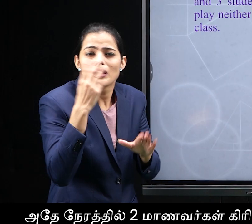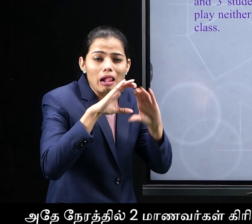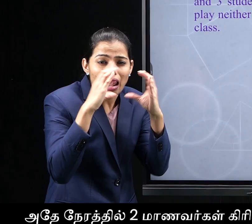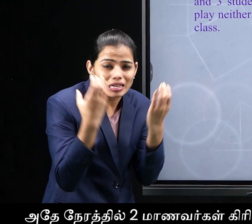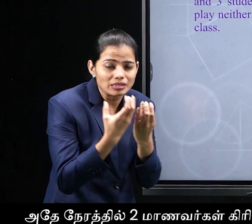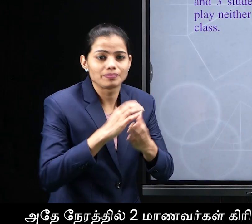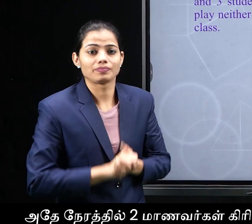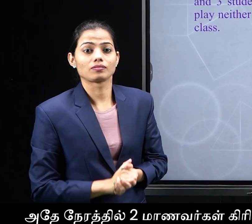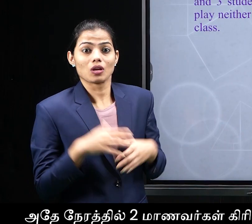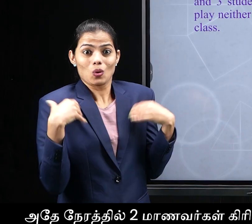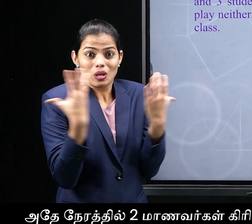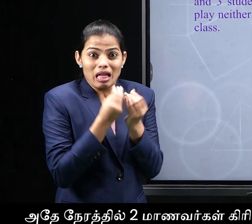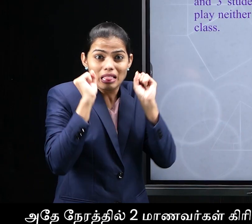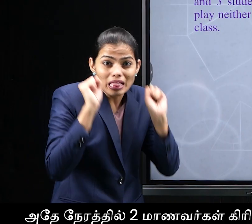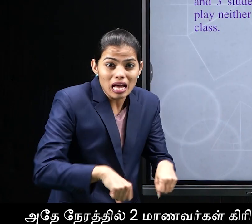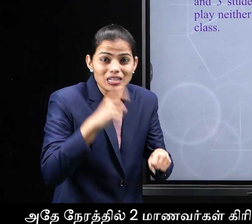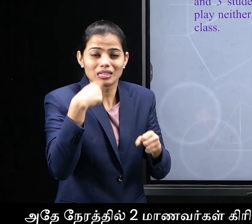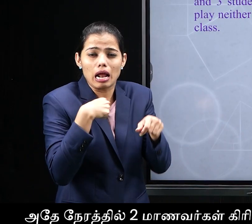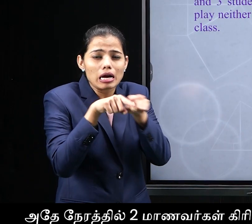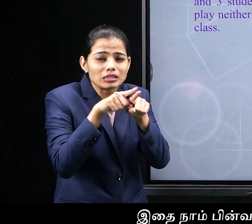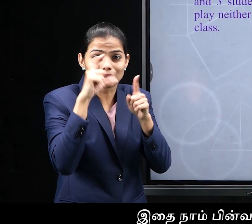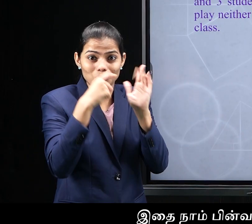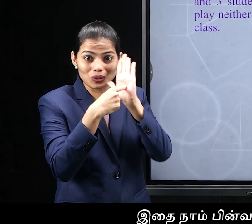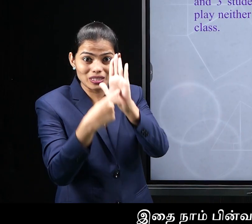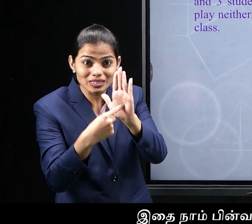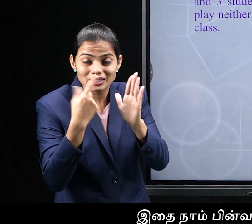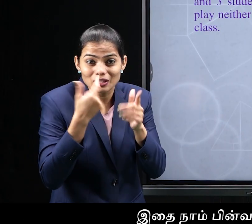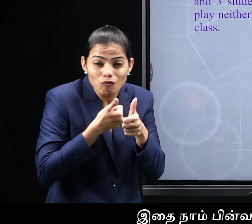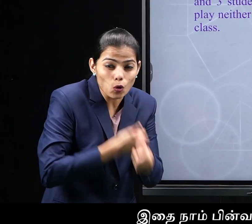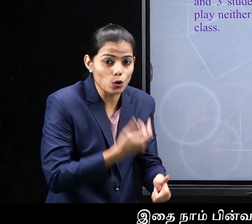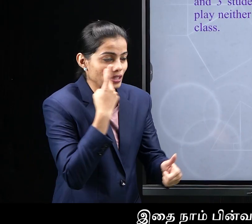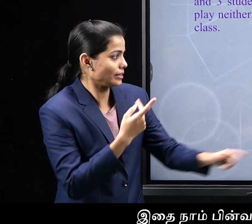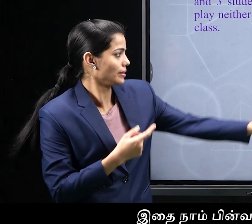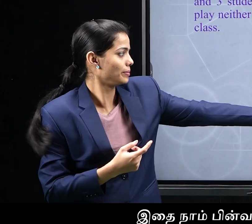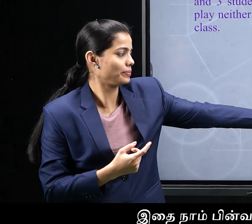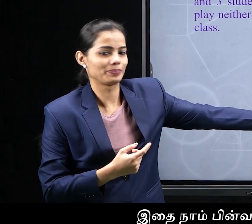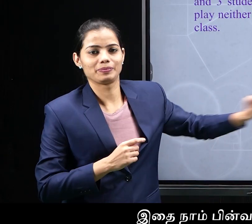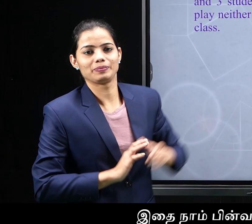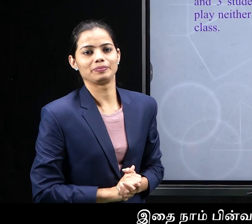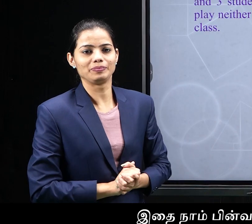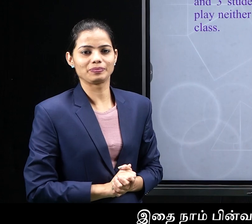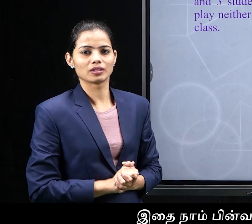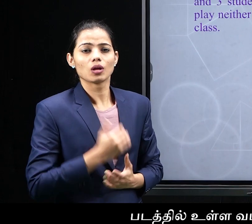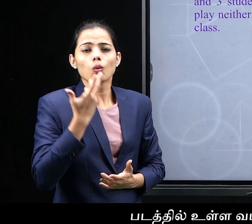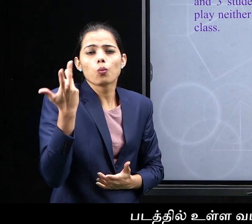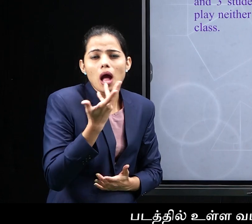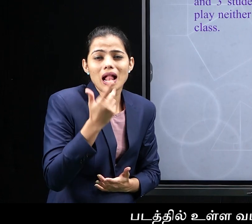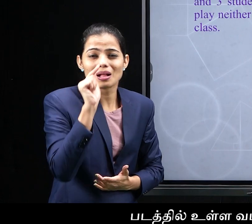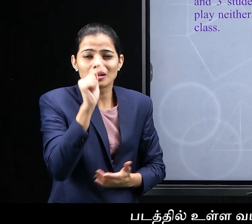மாணவர்கள் கிரிக்கெட் அல்லது கைப்பந்து விளையாடவில்லை. இதை நாம் பின்வருமாறு படமாக விவரிக்கலாம். படத்தில் உள்ள